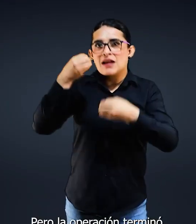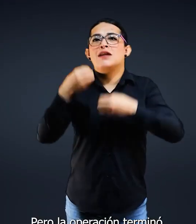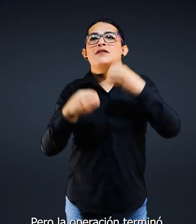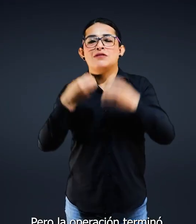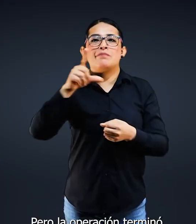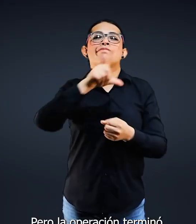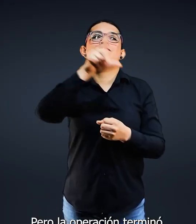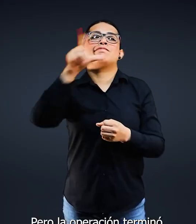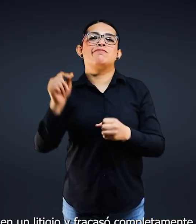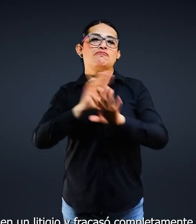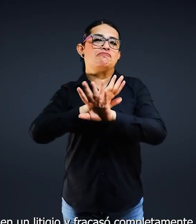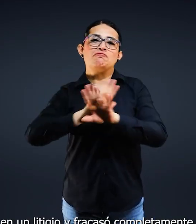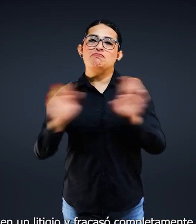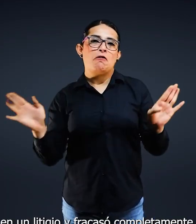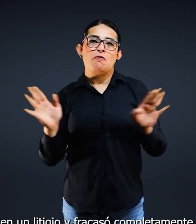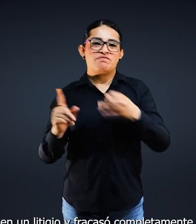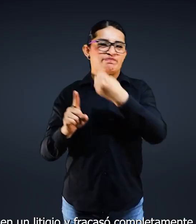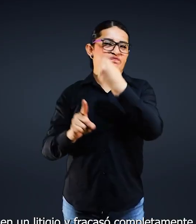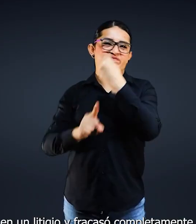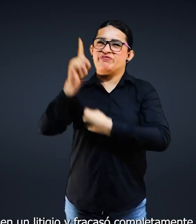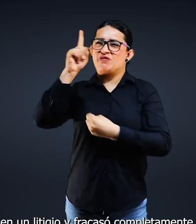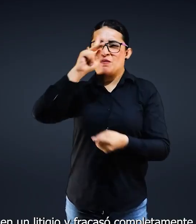Pero la operación terminó en un litigio y fracasó completamente.